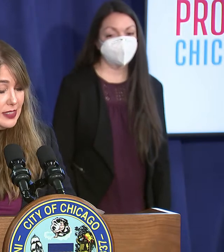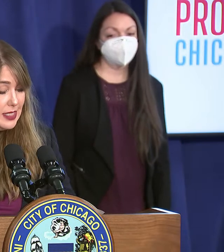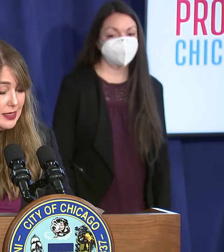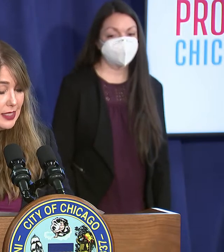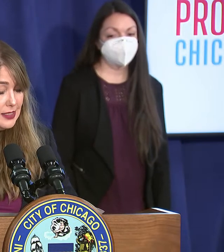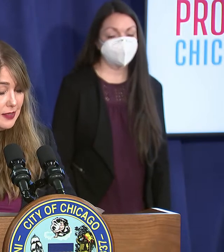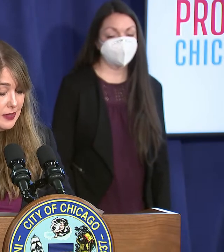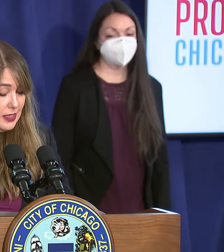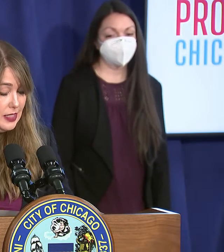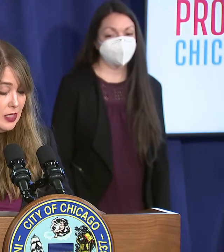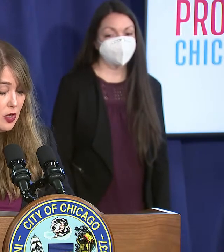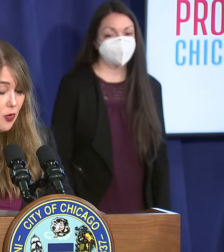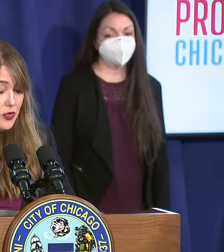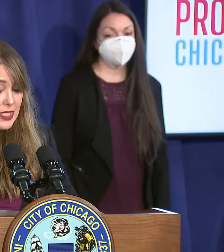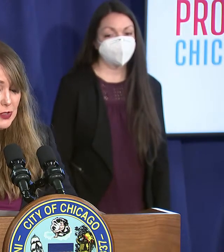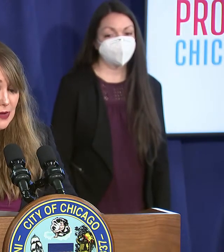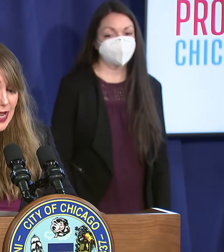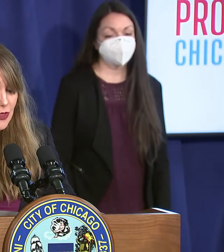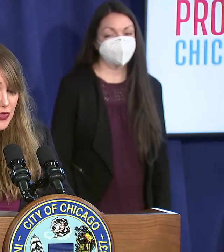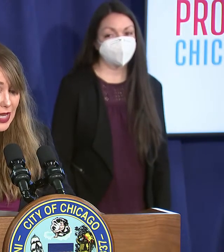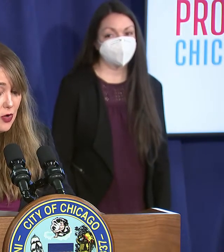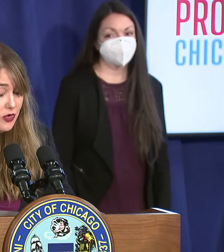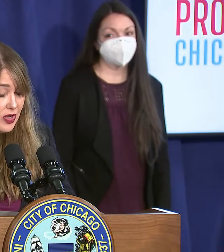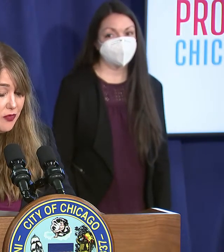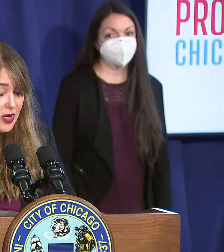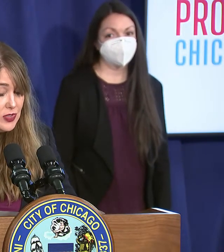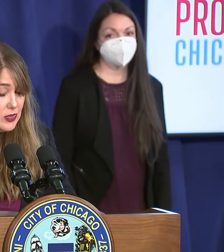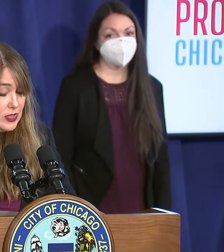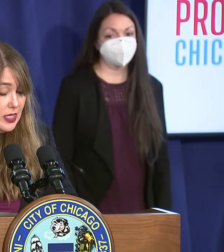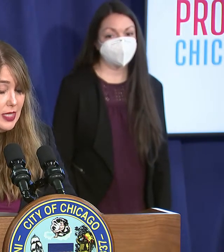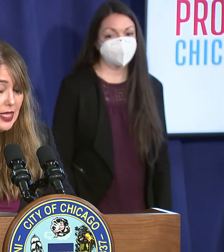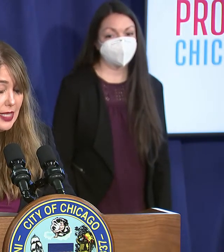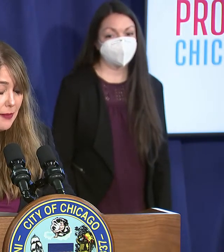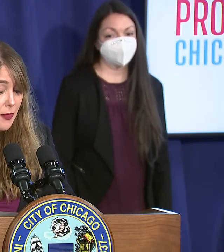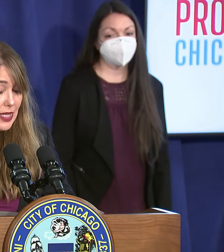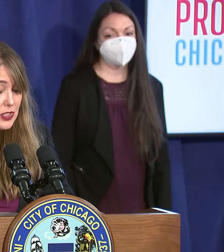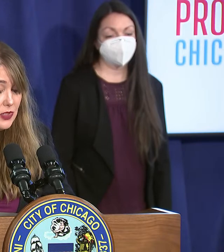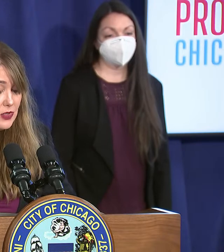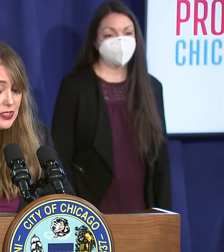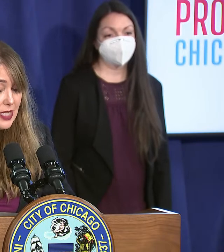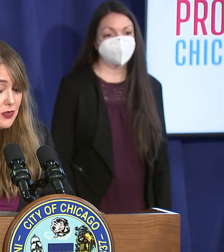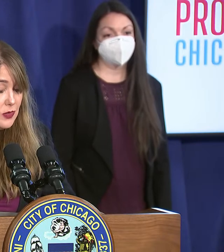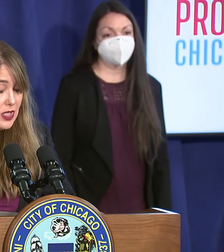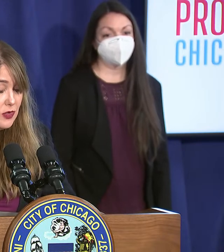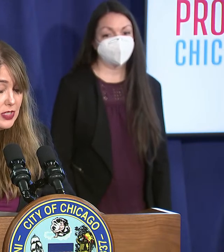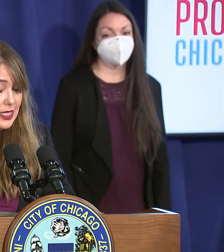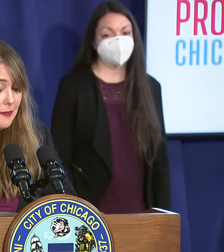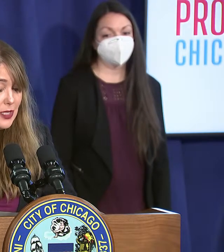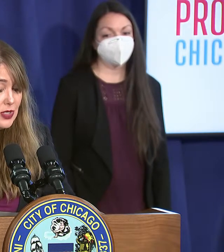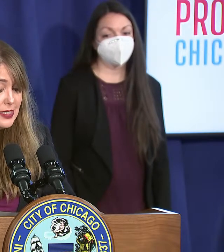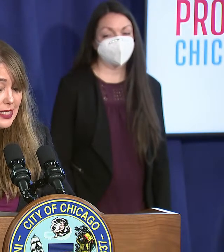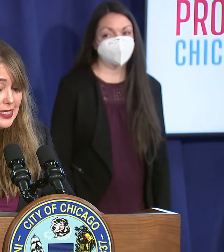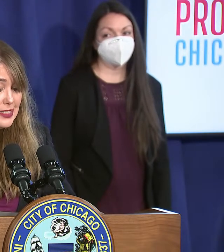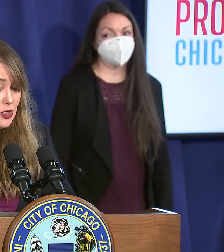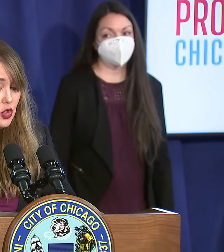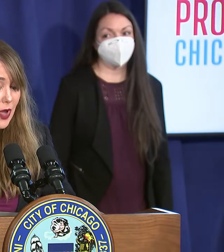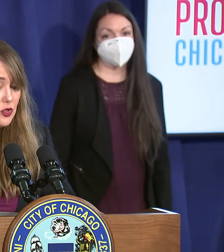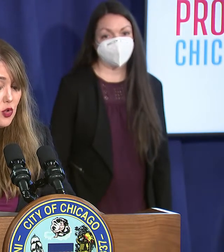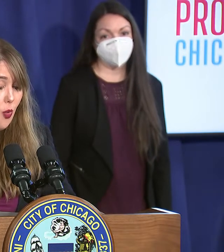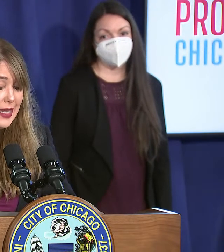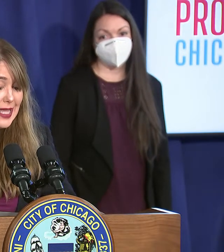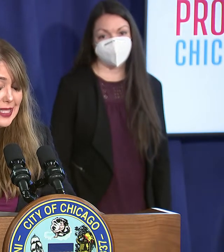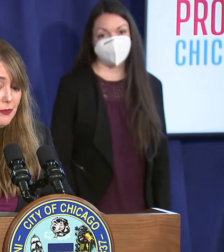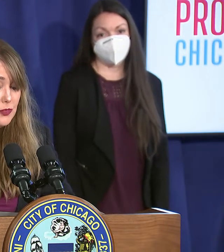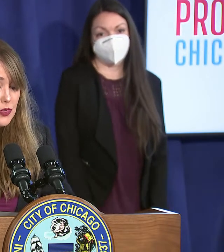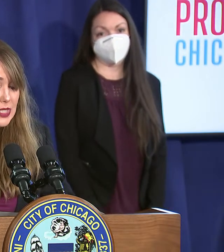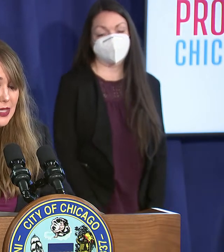niños y adolescentes. Cuando estamos hablando de los refuerzos, la población de los Estados Unidos tiene mayores de 18